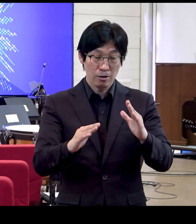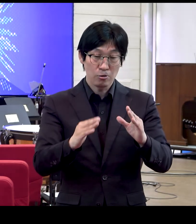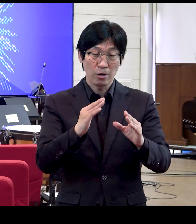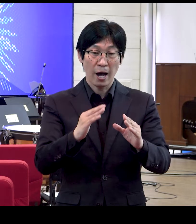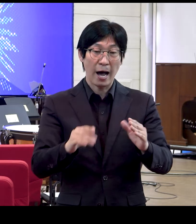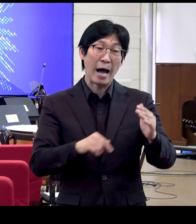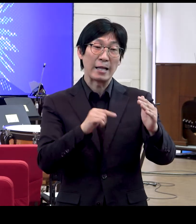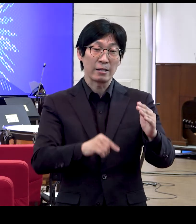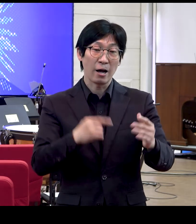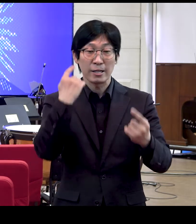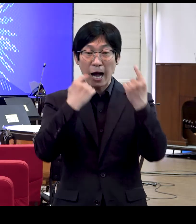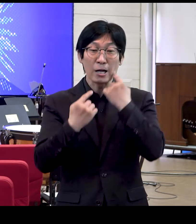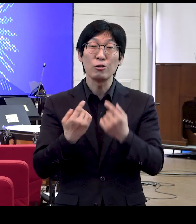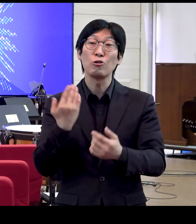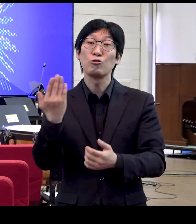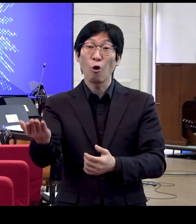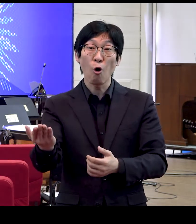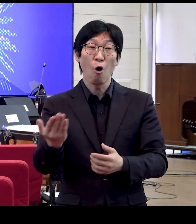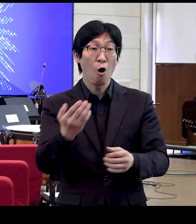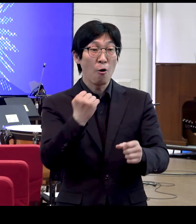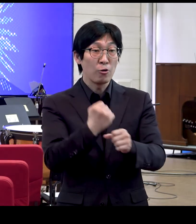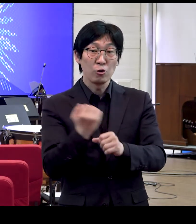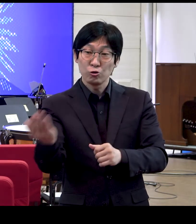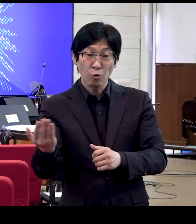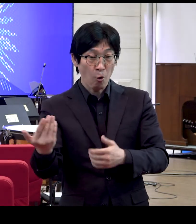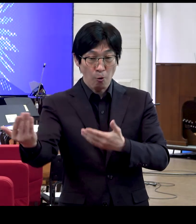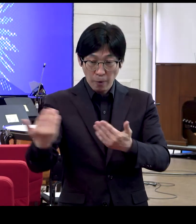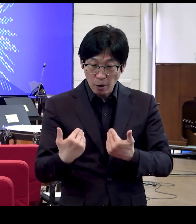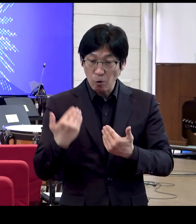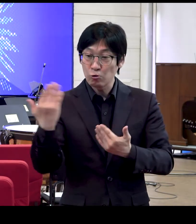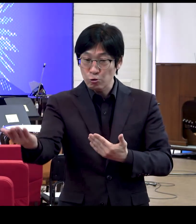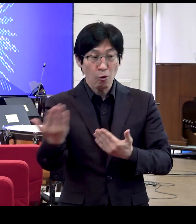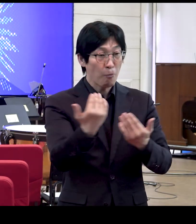상처를 주는 존재가 되면요, 그건 하나님의 가정이 아니죠.